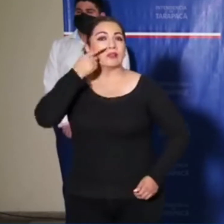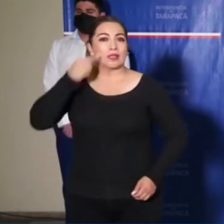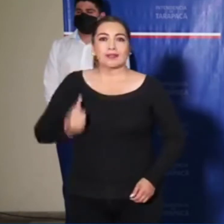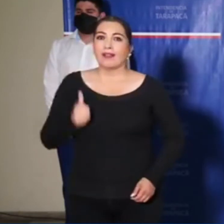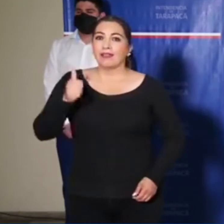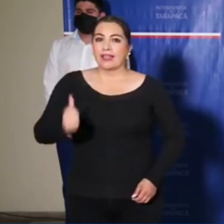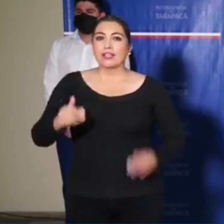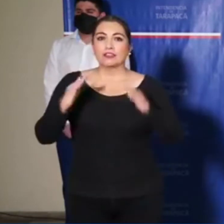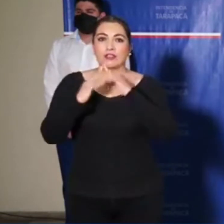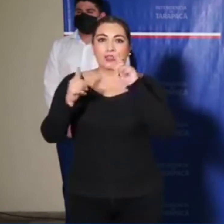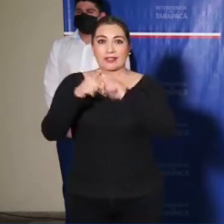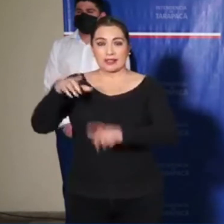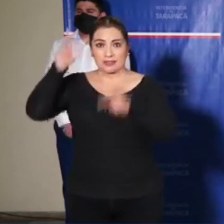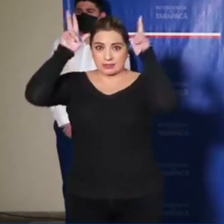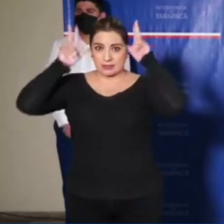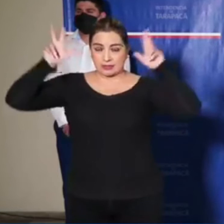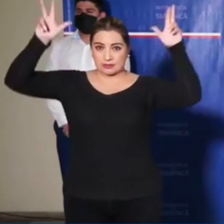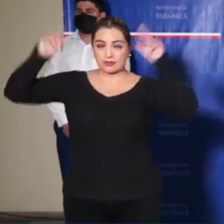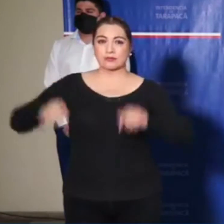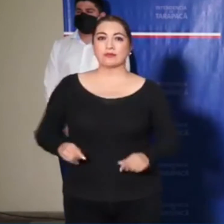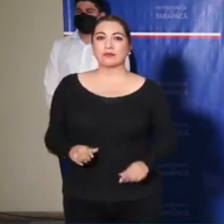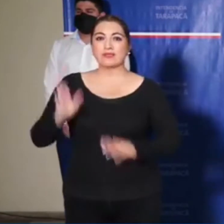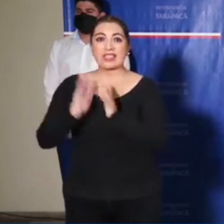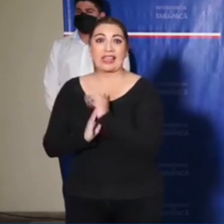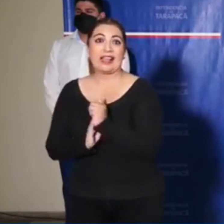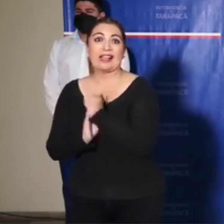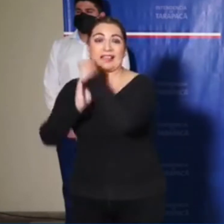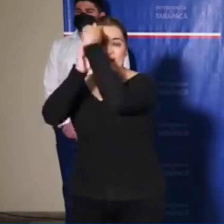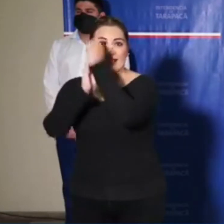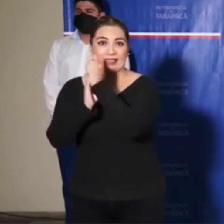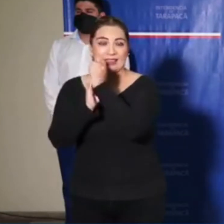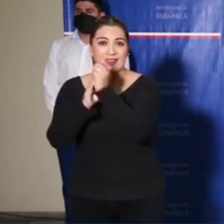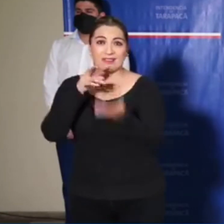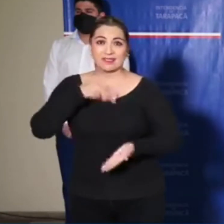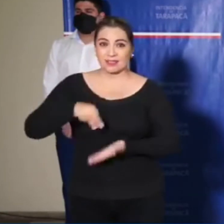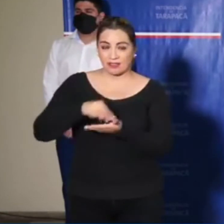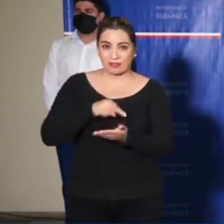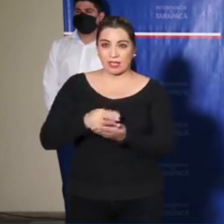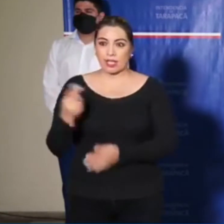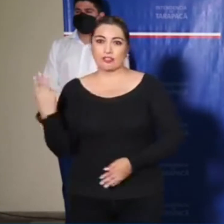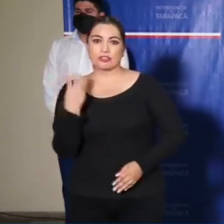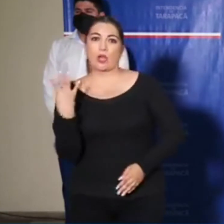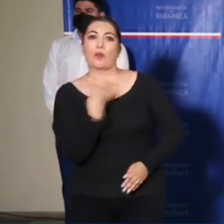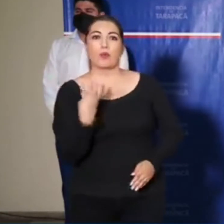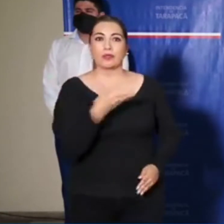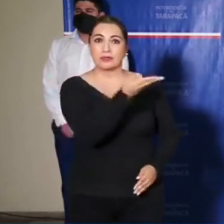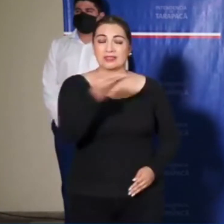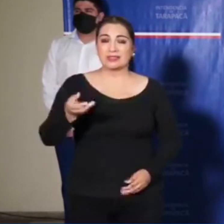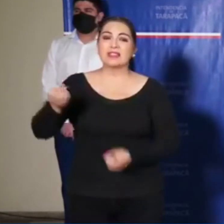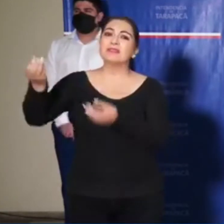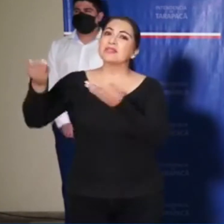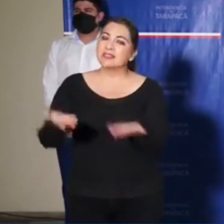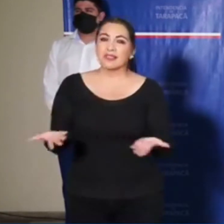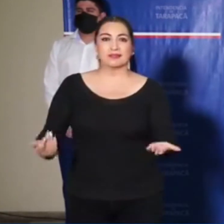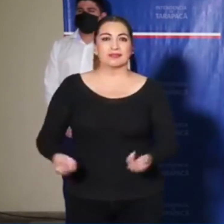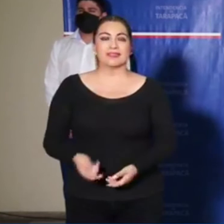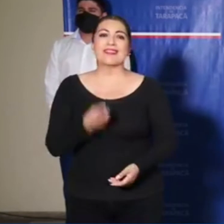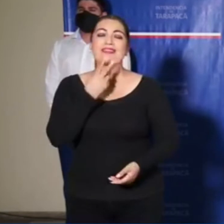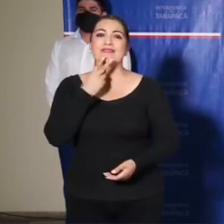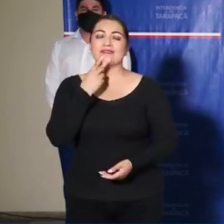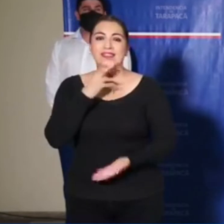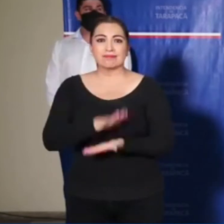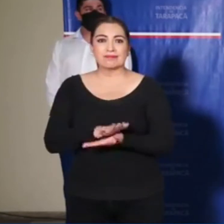del santuario, al dirigente de bailes religiosos, queremos invitarles a vivir la